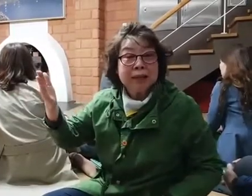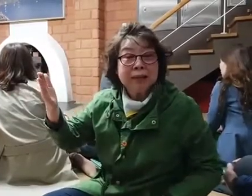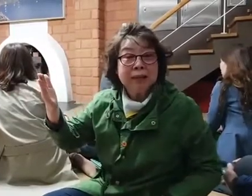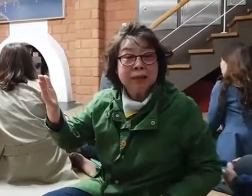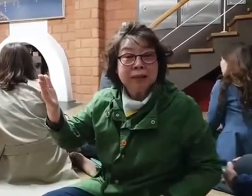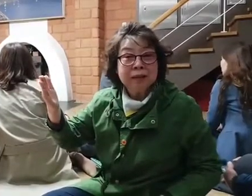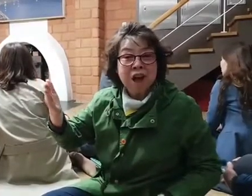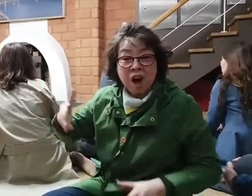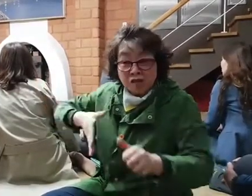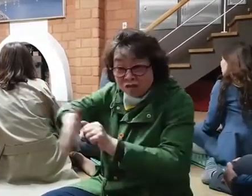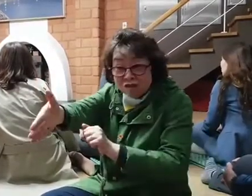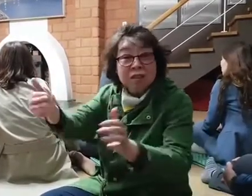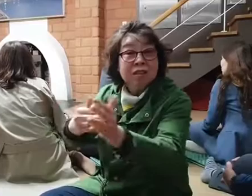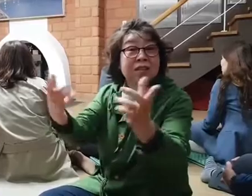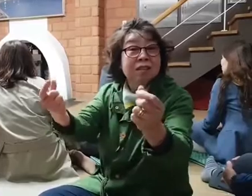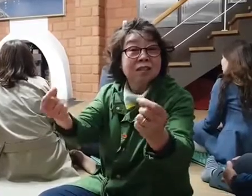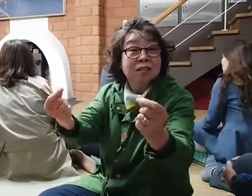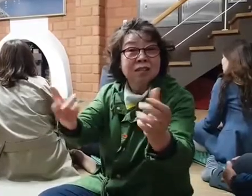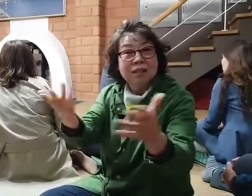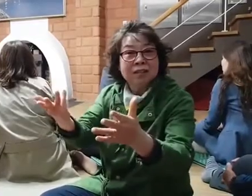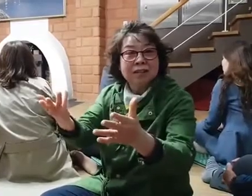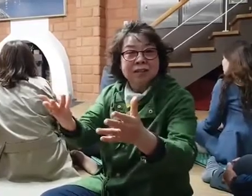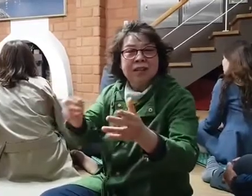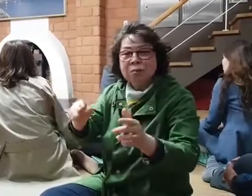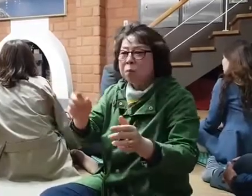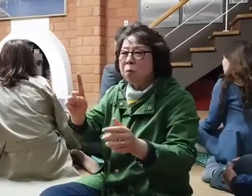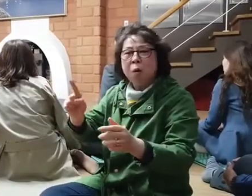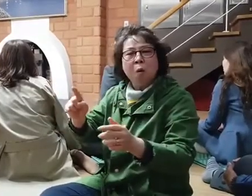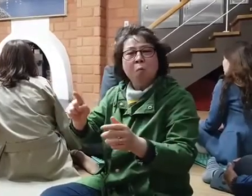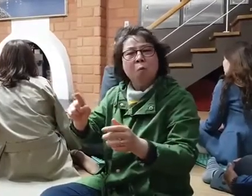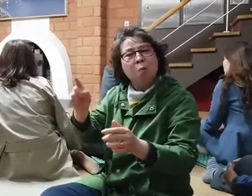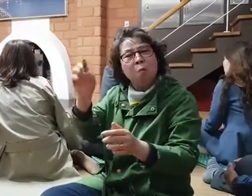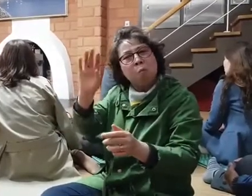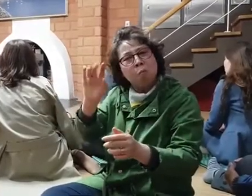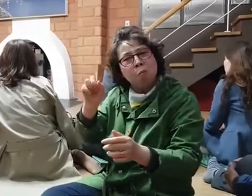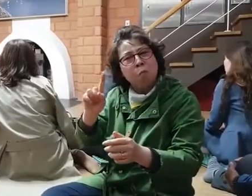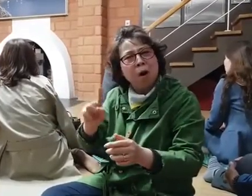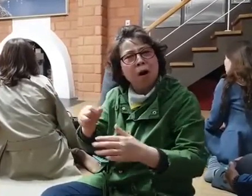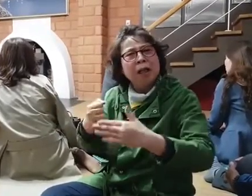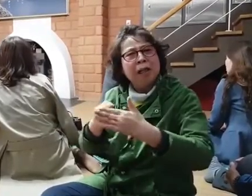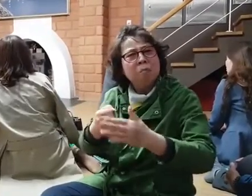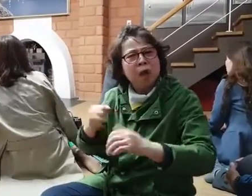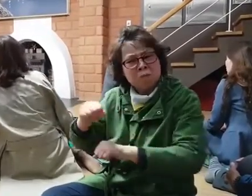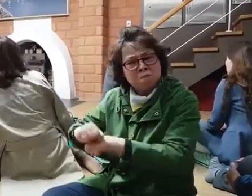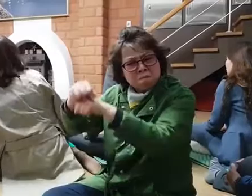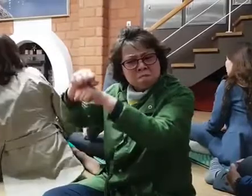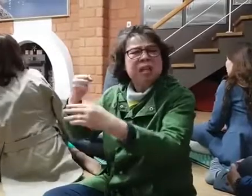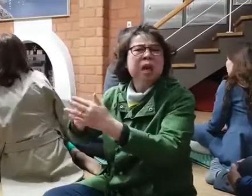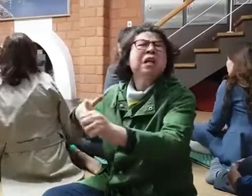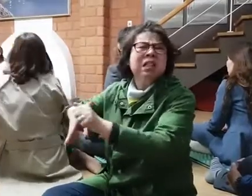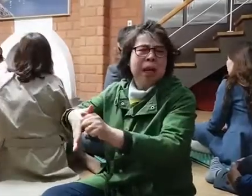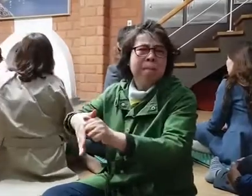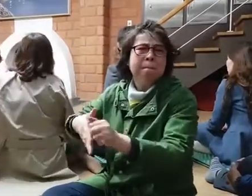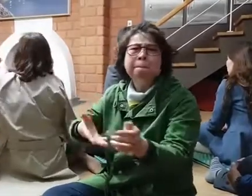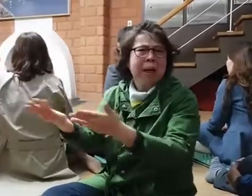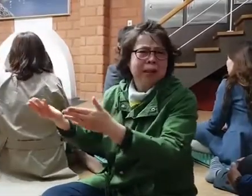네? 처단된 사람들은 이런 처단이 될 수밖에 없는 너무 누적을 시키는 거니까